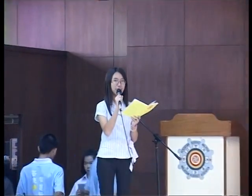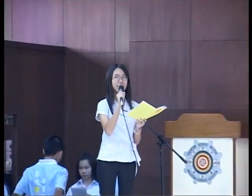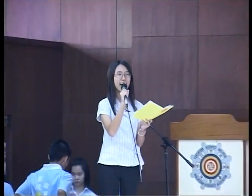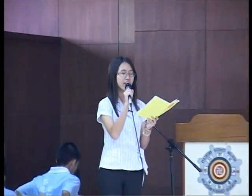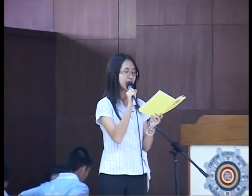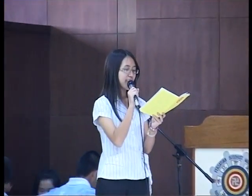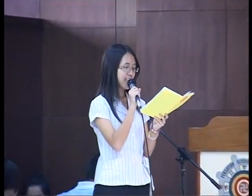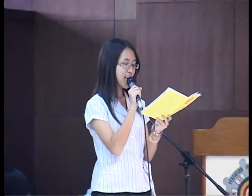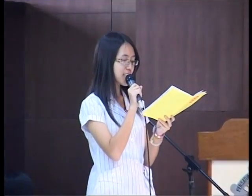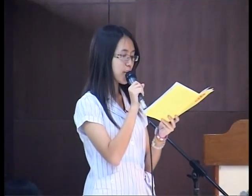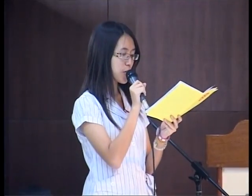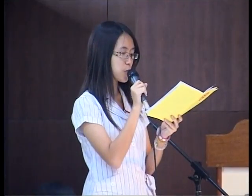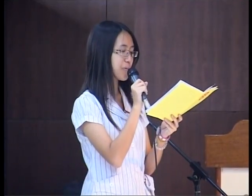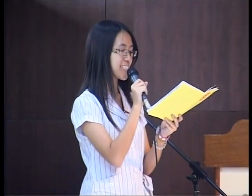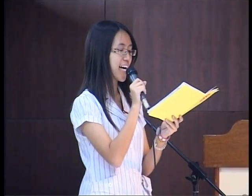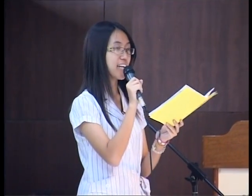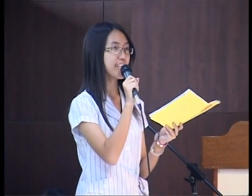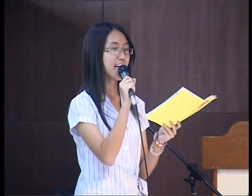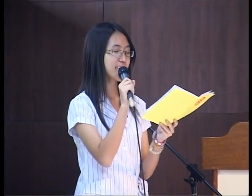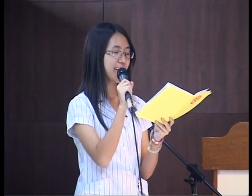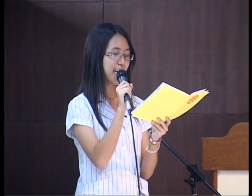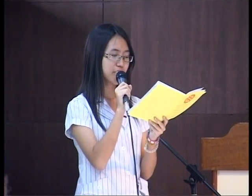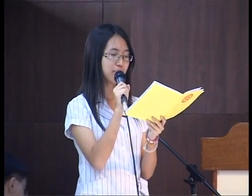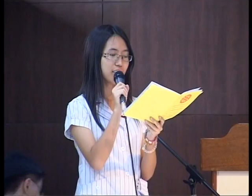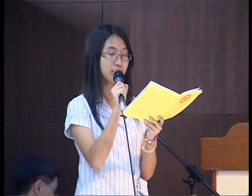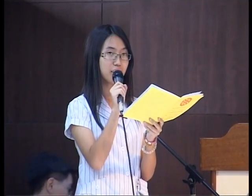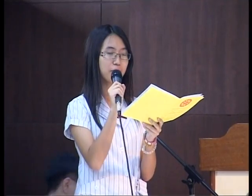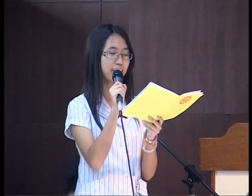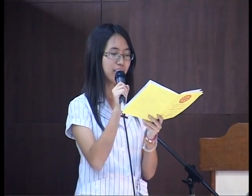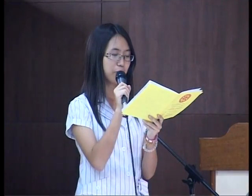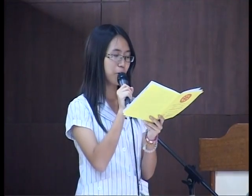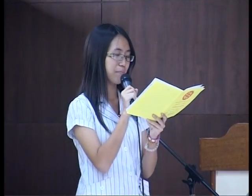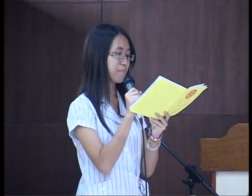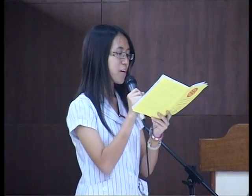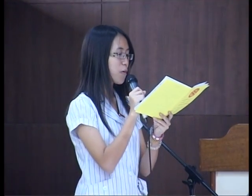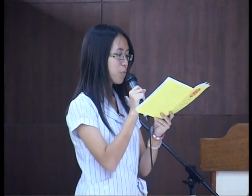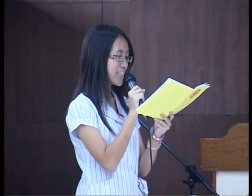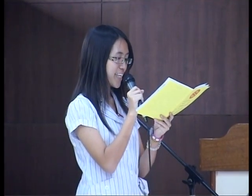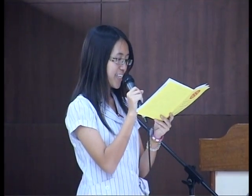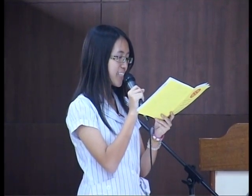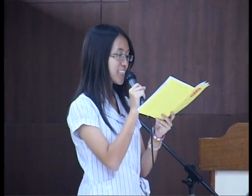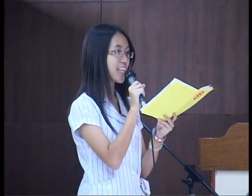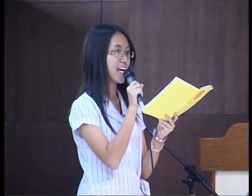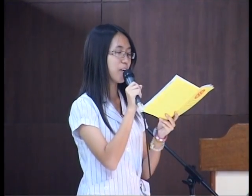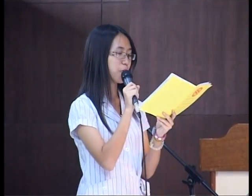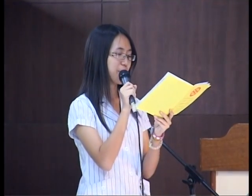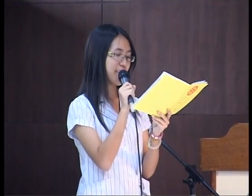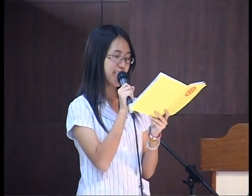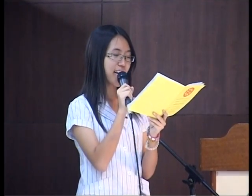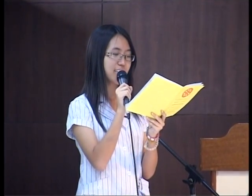我们都一样，一样在追逐梦想，一样在感受着社会的冷暖。我们也一样的善良，我们也一样的